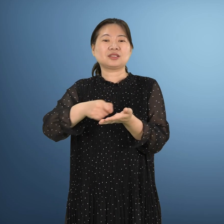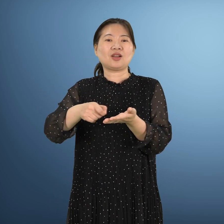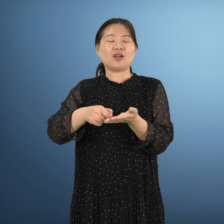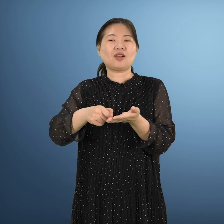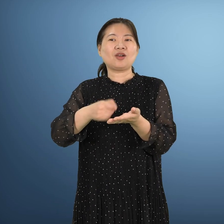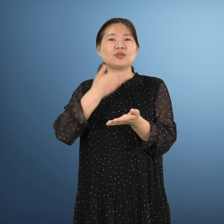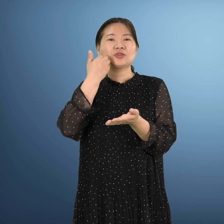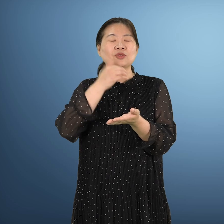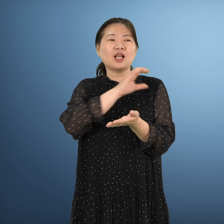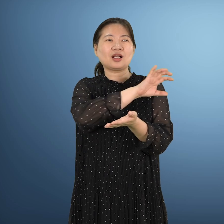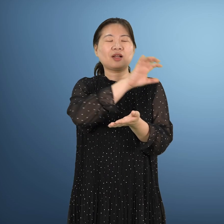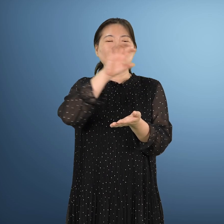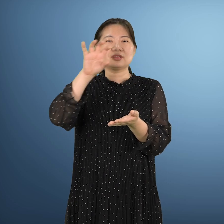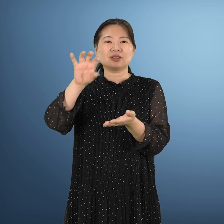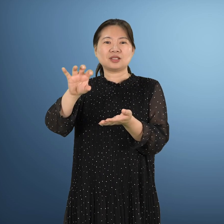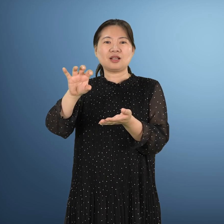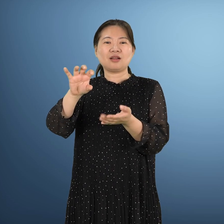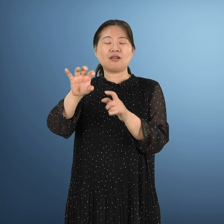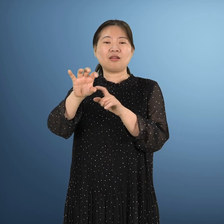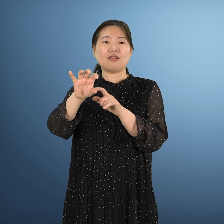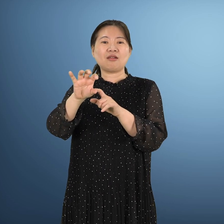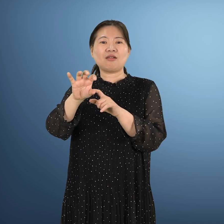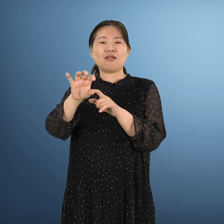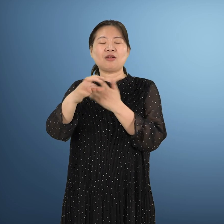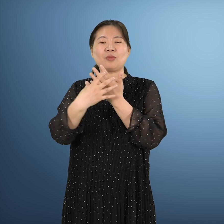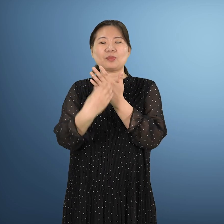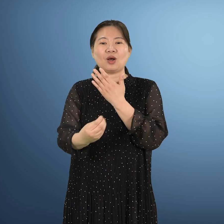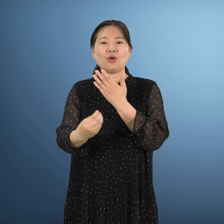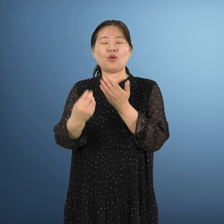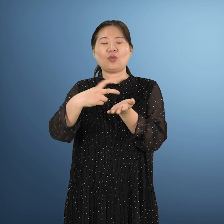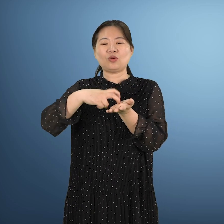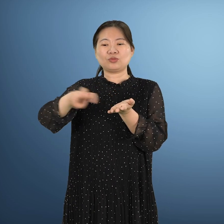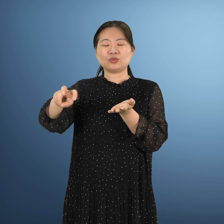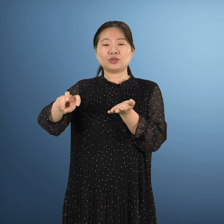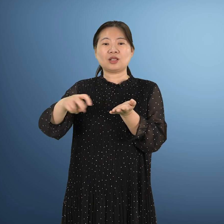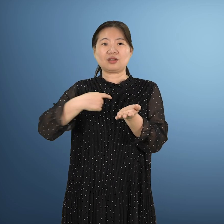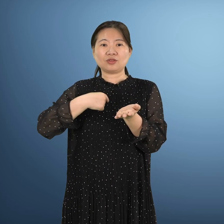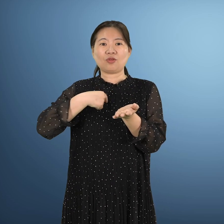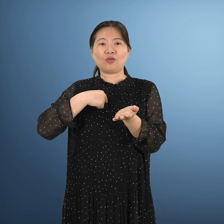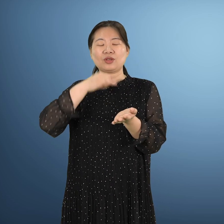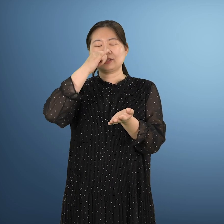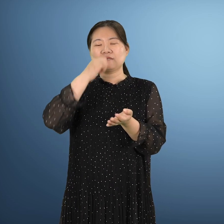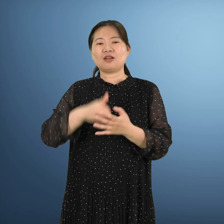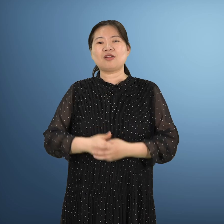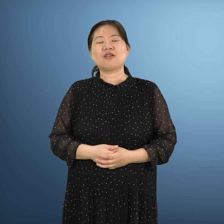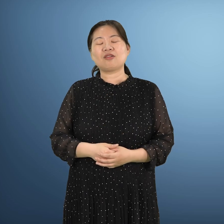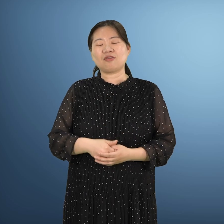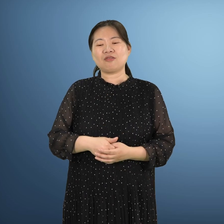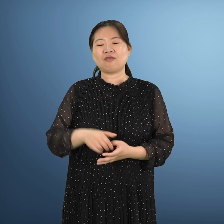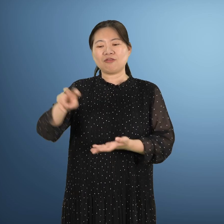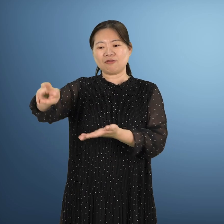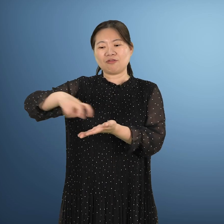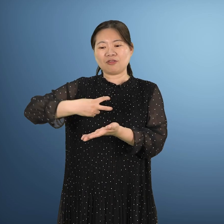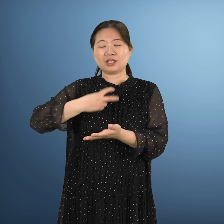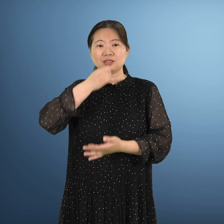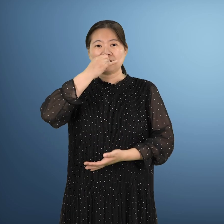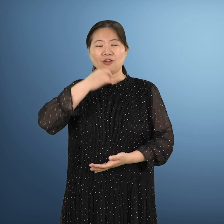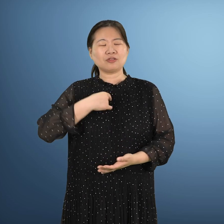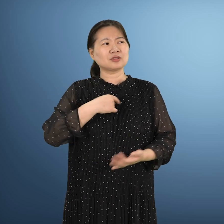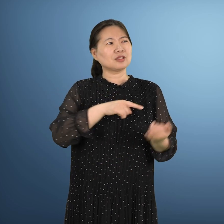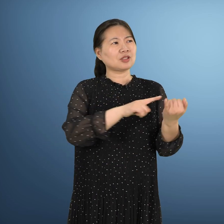어느 분이 캡처를 한 걸 저한테 보내왔어요. 근데 그 자매가 누군지는 저는